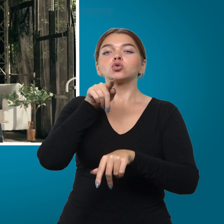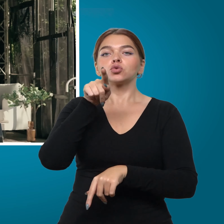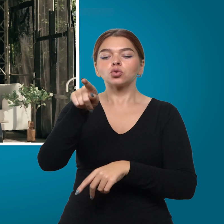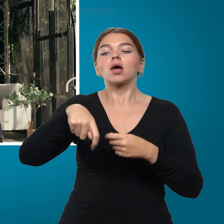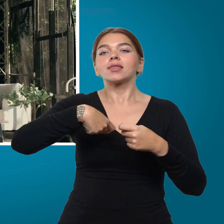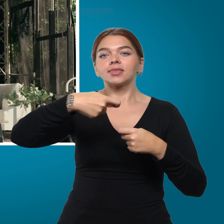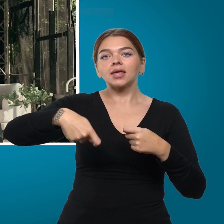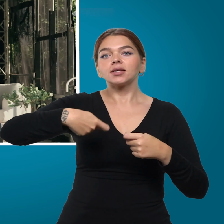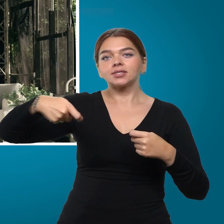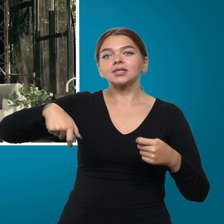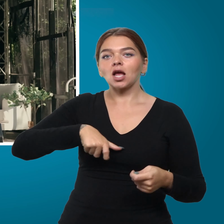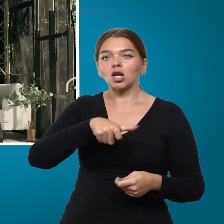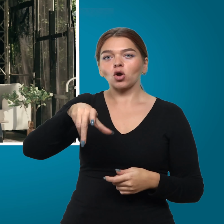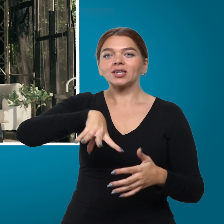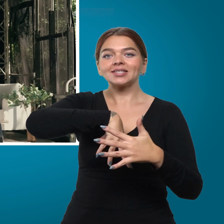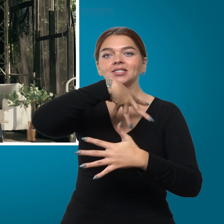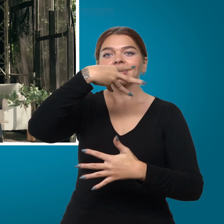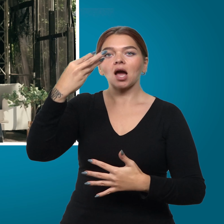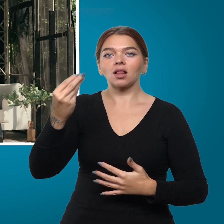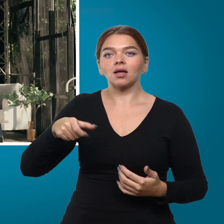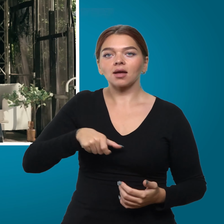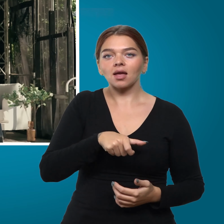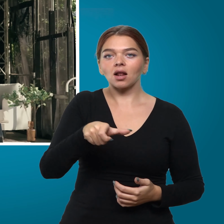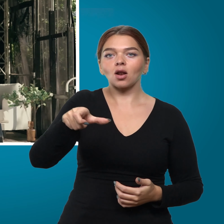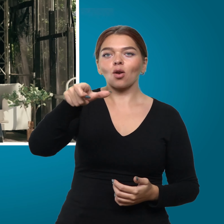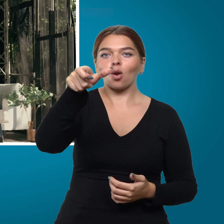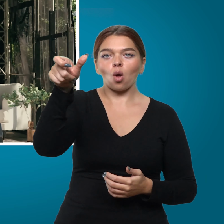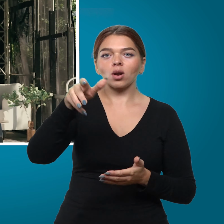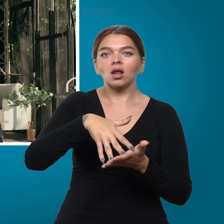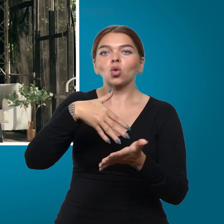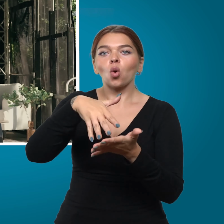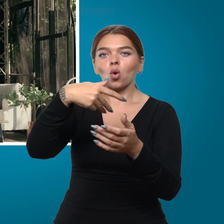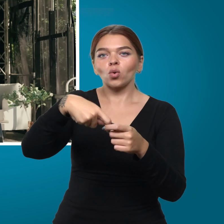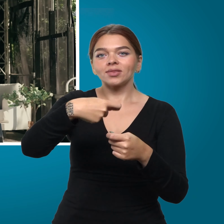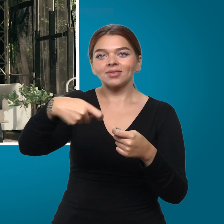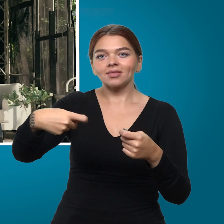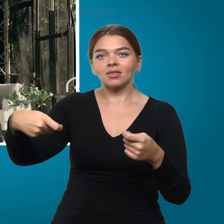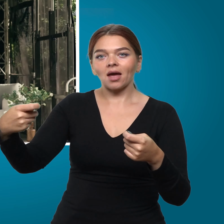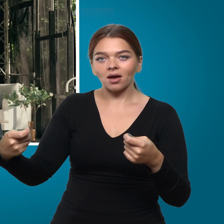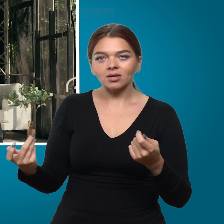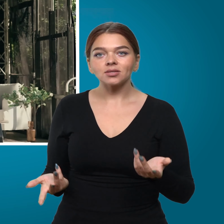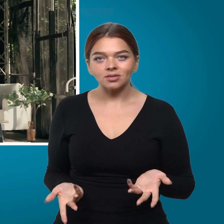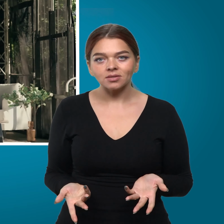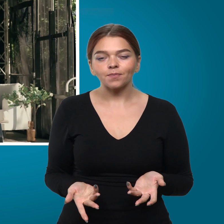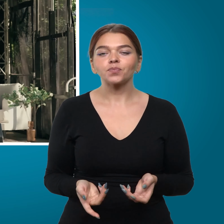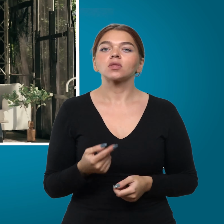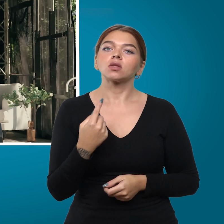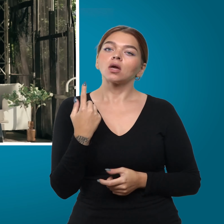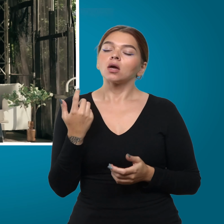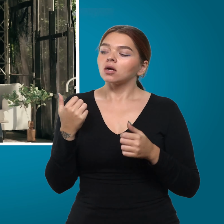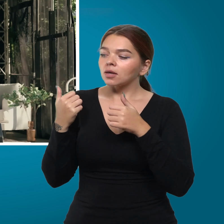Tai kaip pasižiūrėsi. Mano pasaulėžiūra tokia, kad buvimas